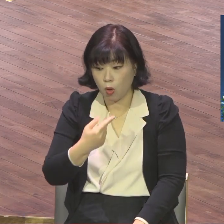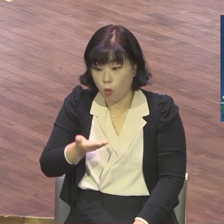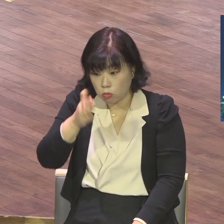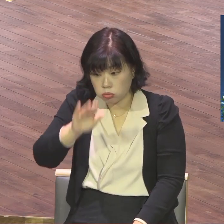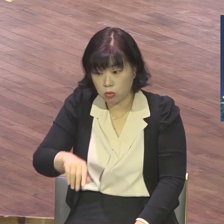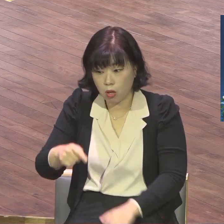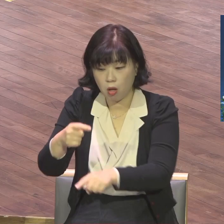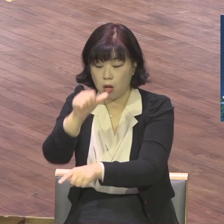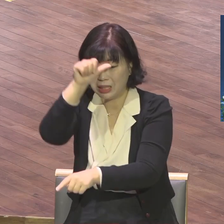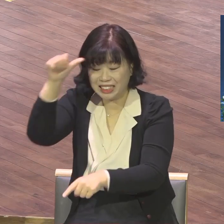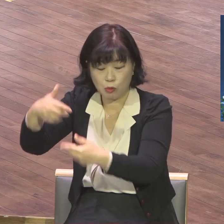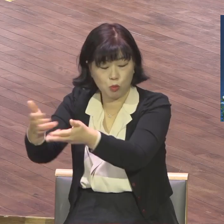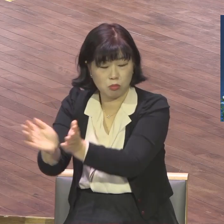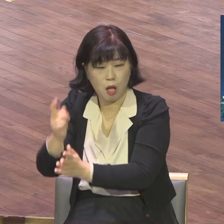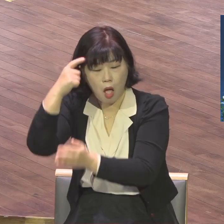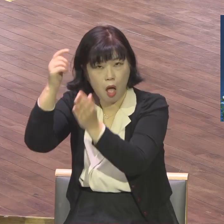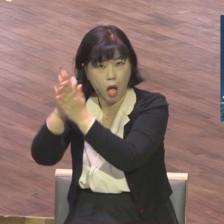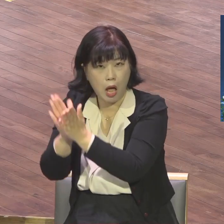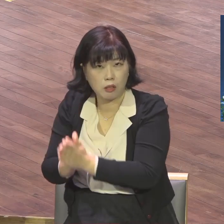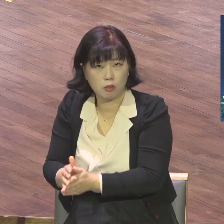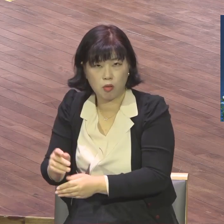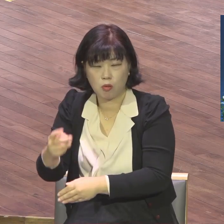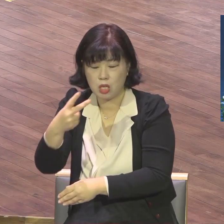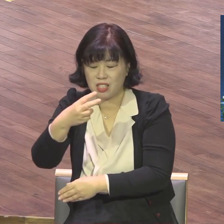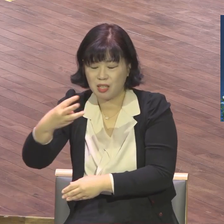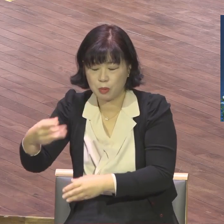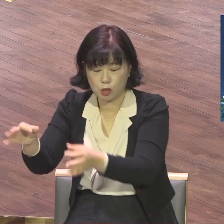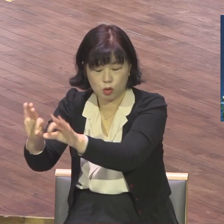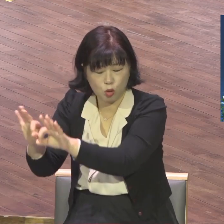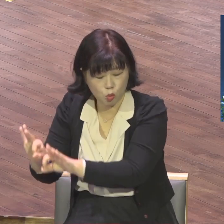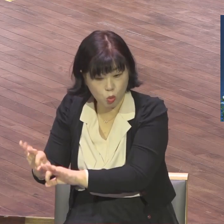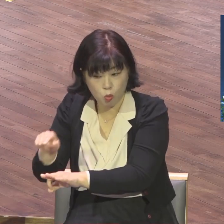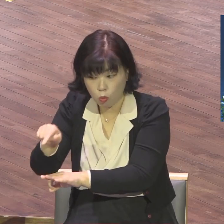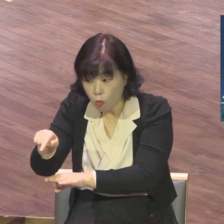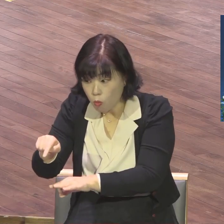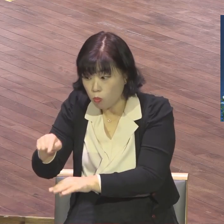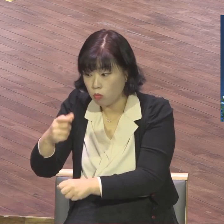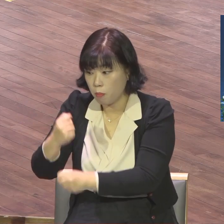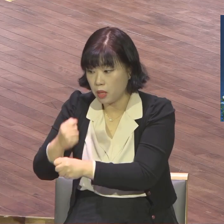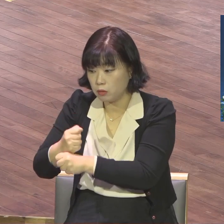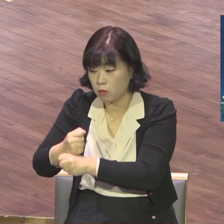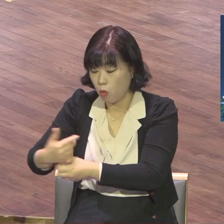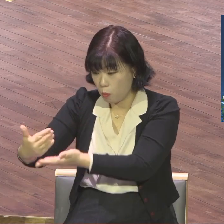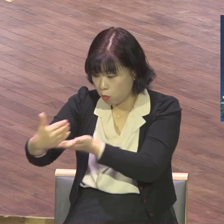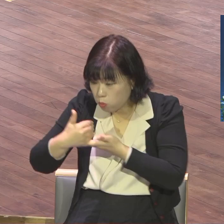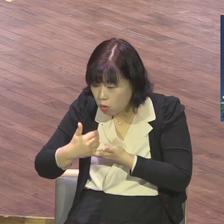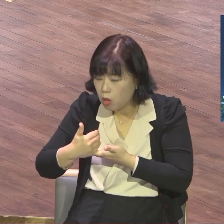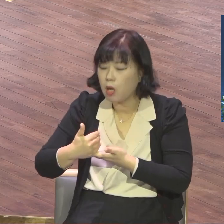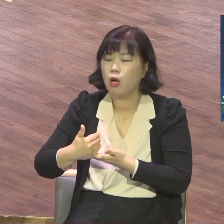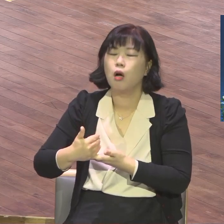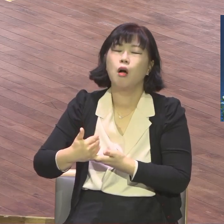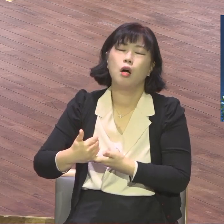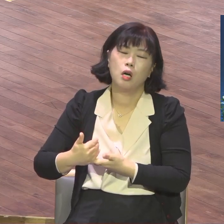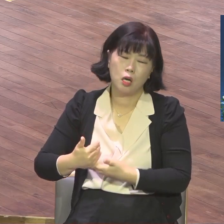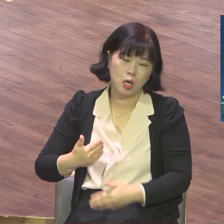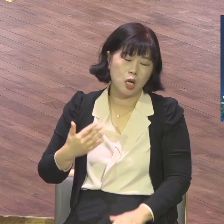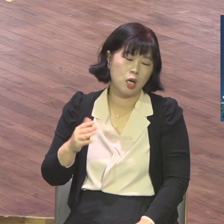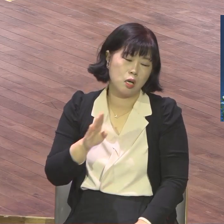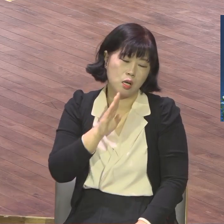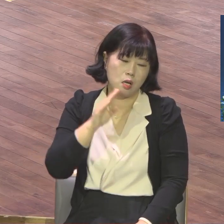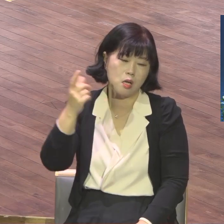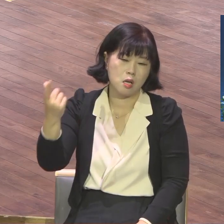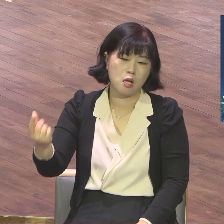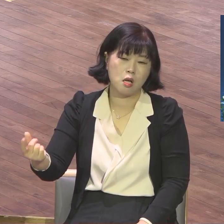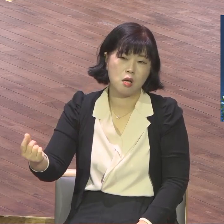큰 영광이 되고 최고로 주고받는 이 일인데 왜 말리겠어요, 목사가. 주님의 소원인데,